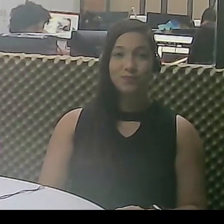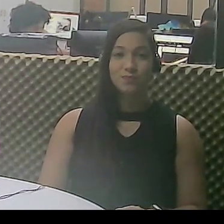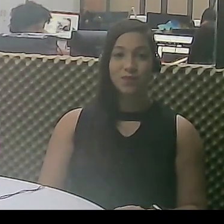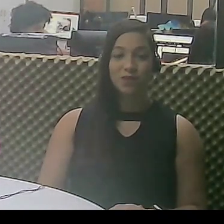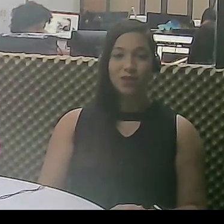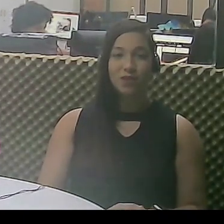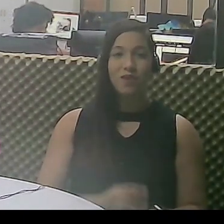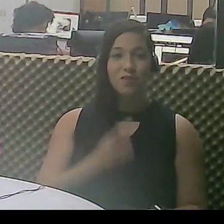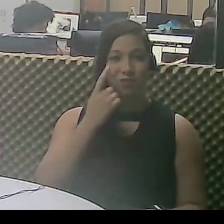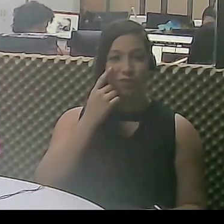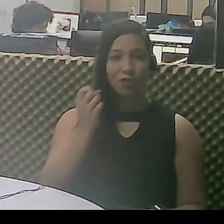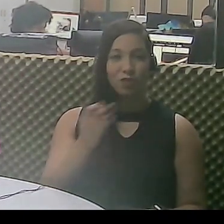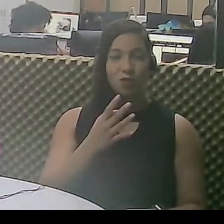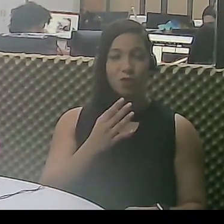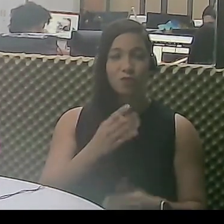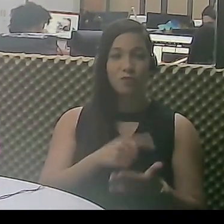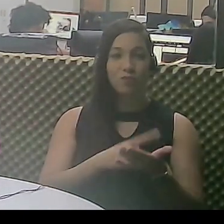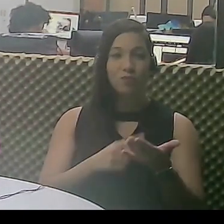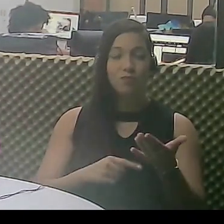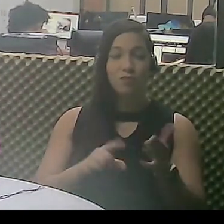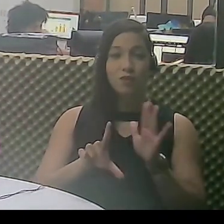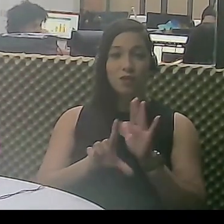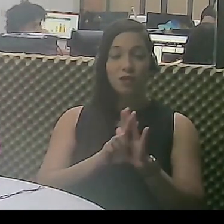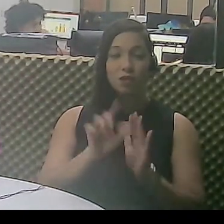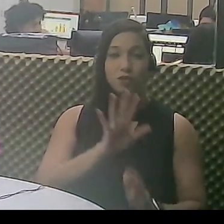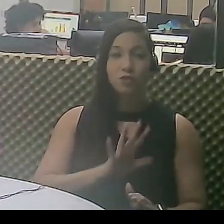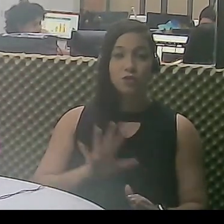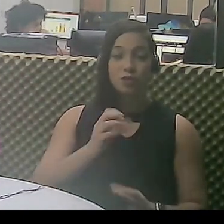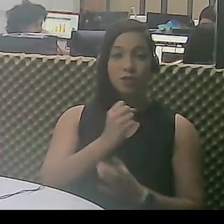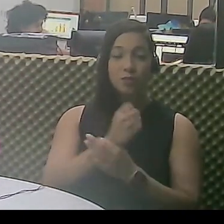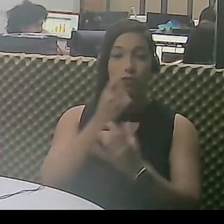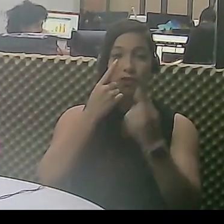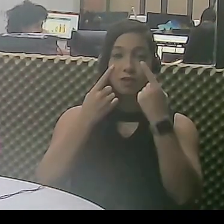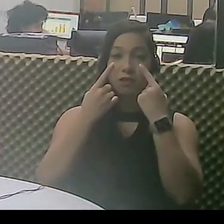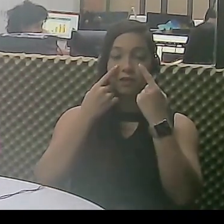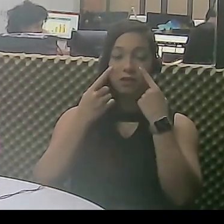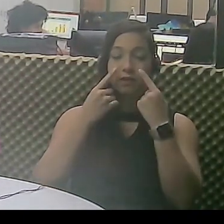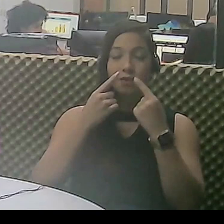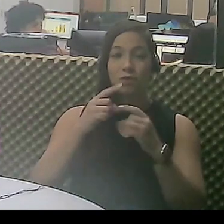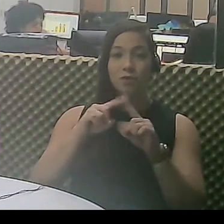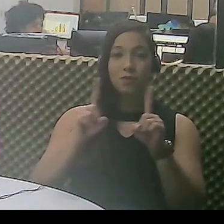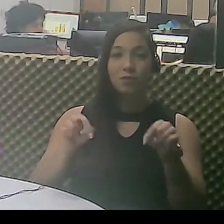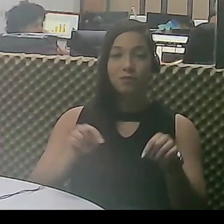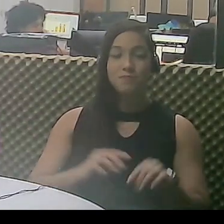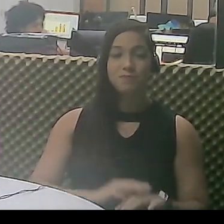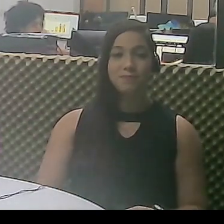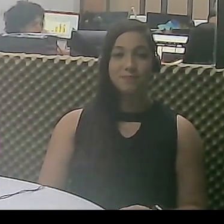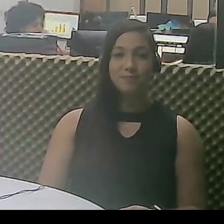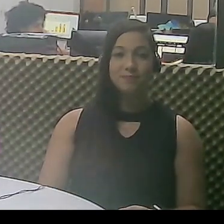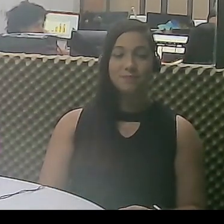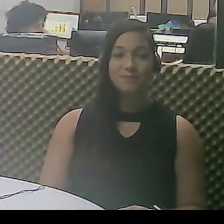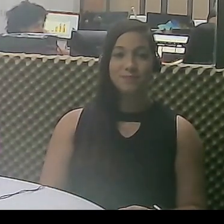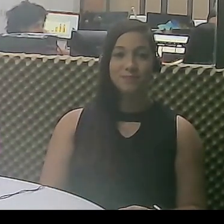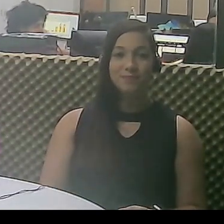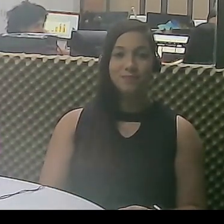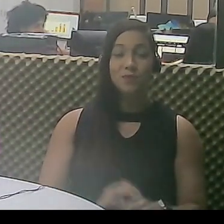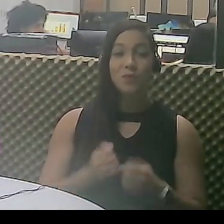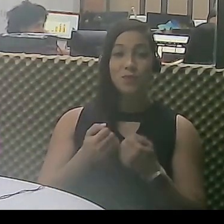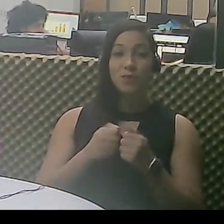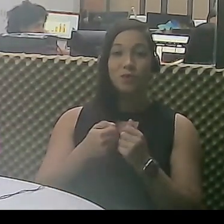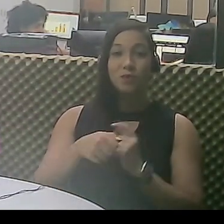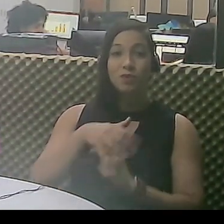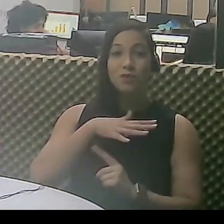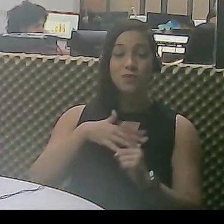Conheça a nova cartilha sobre LGPD dos servidores municipais. E ainda, busão